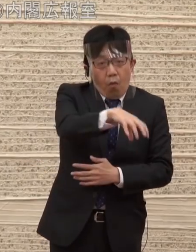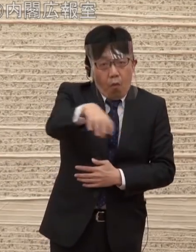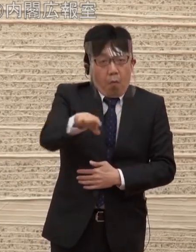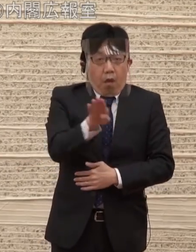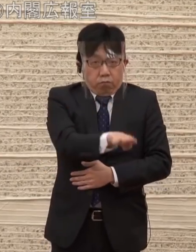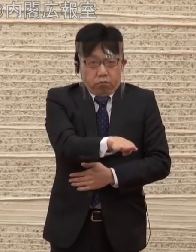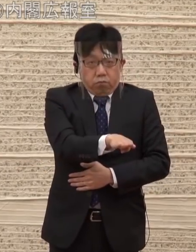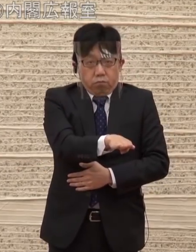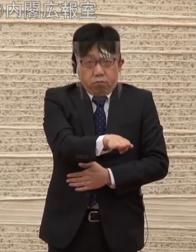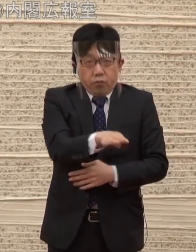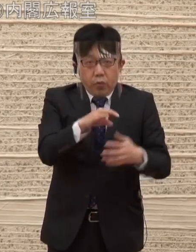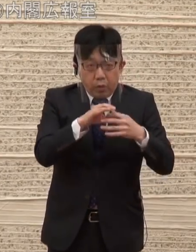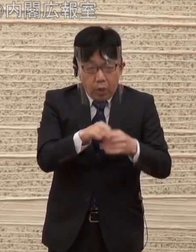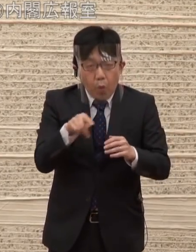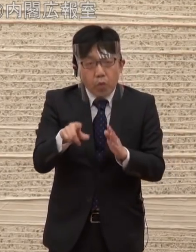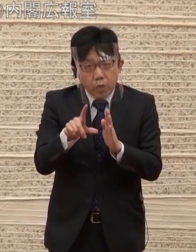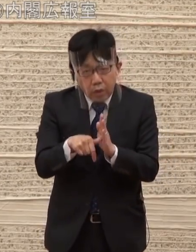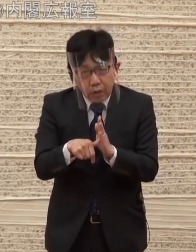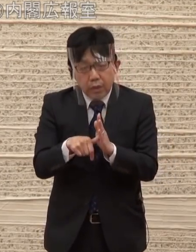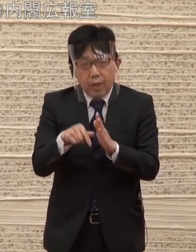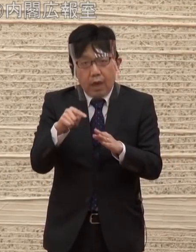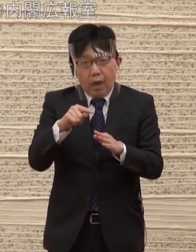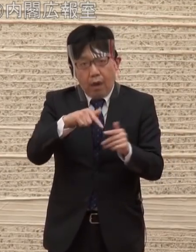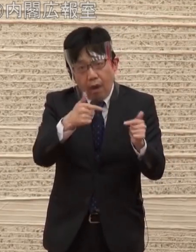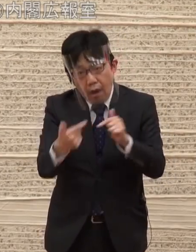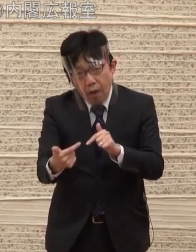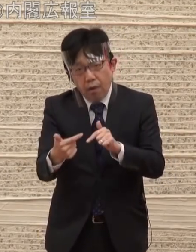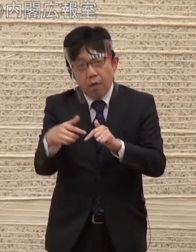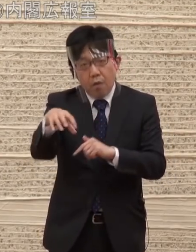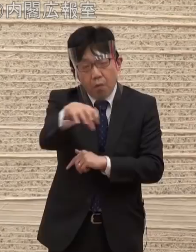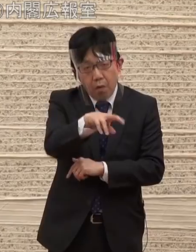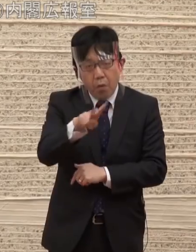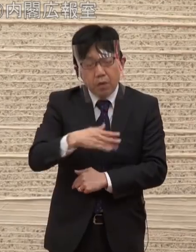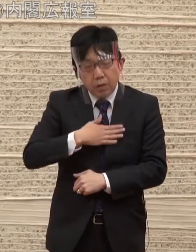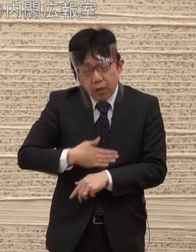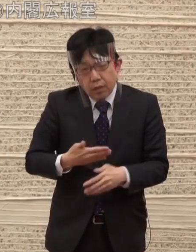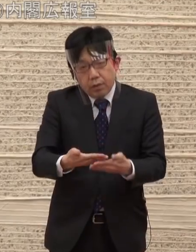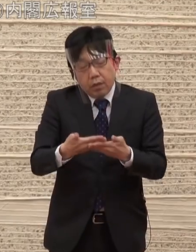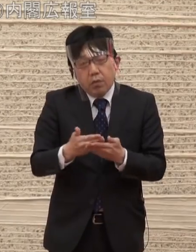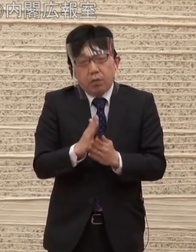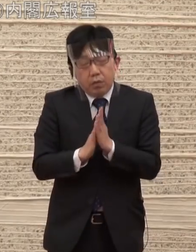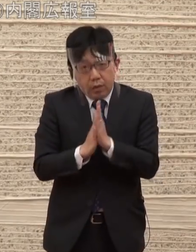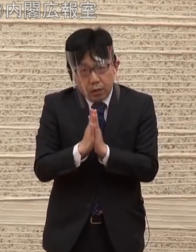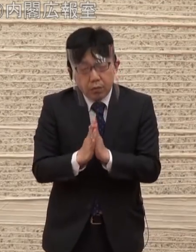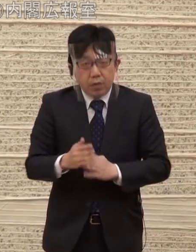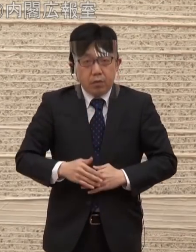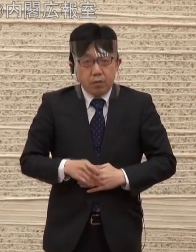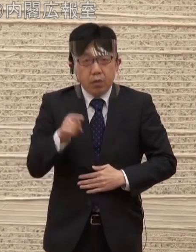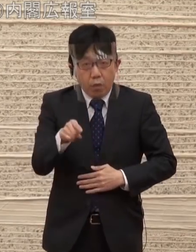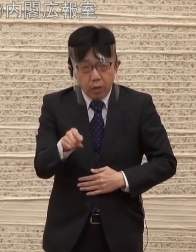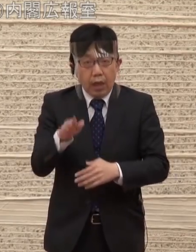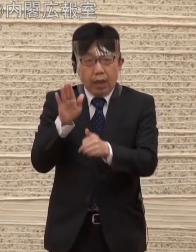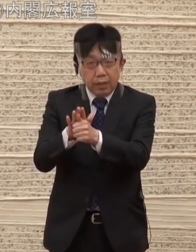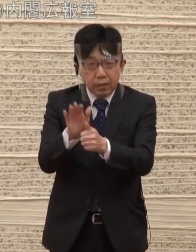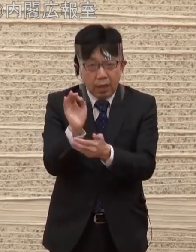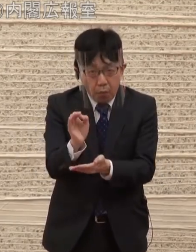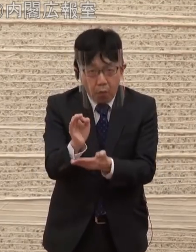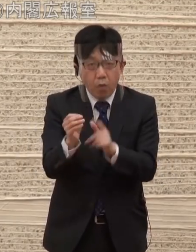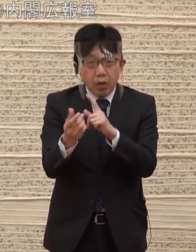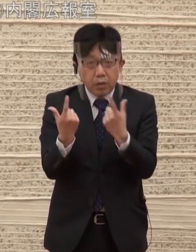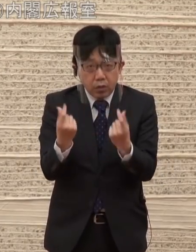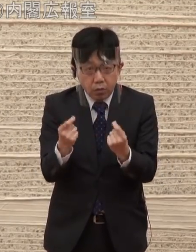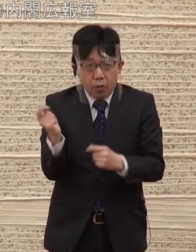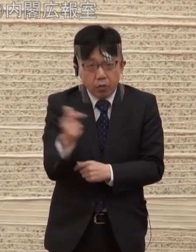時にはそういうこともご理解いただけなければならない理由ありますが1日も早くこうした支援もを登記していきたいと